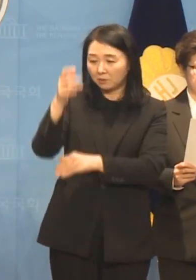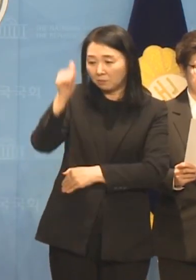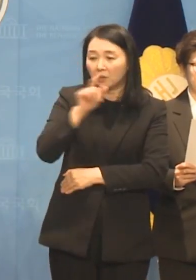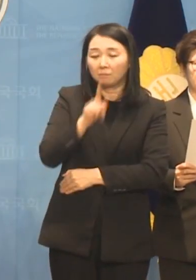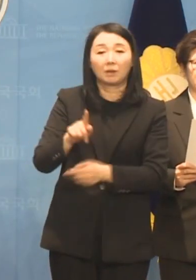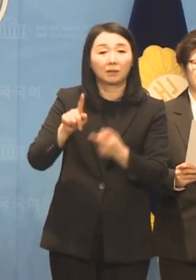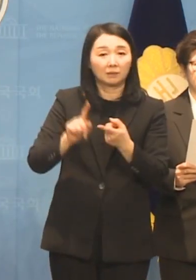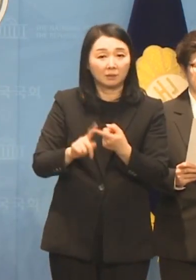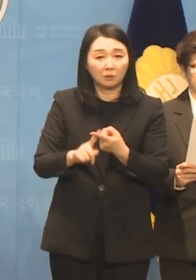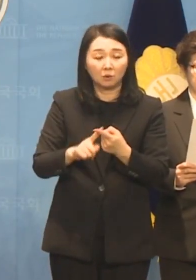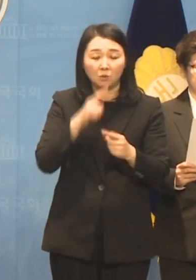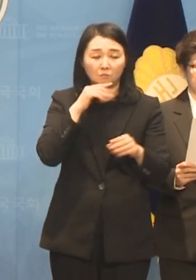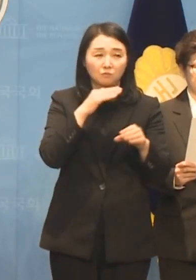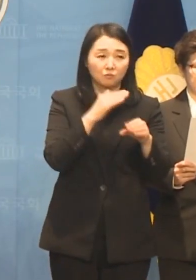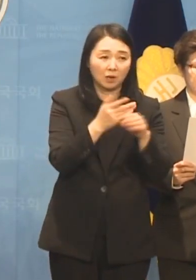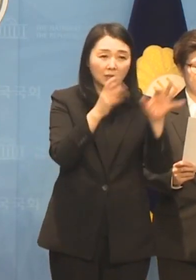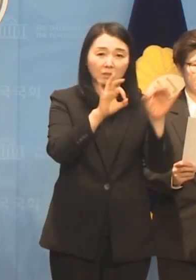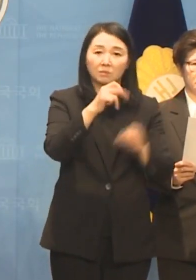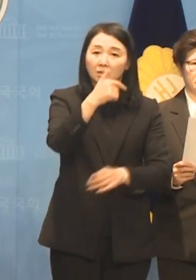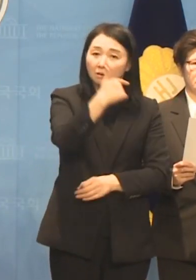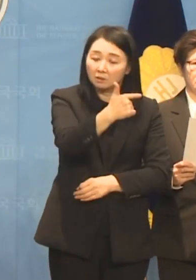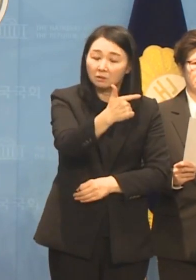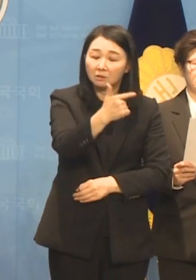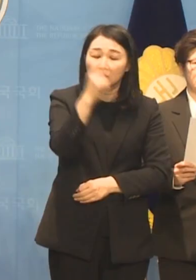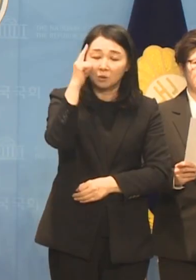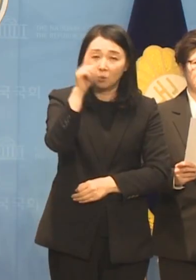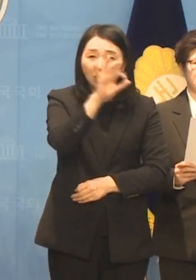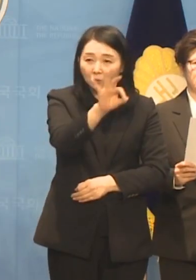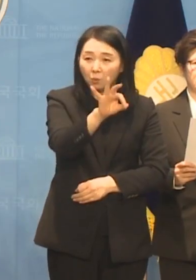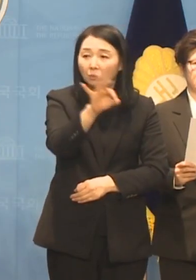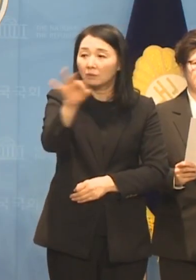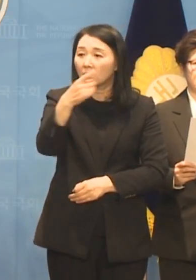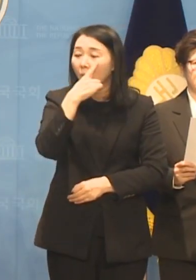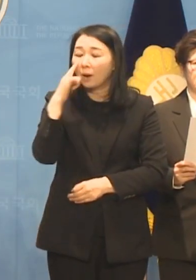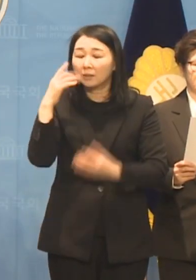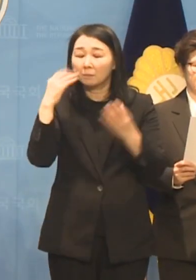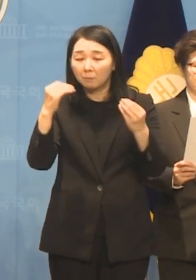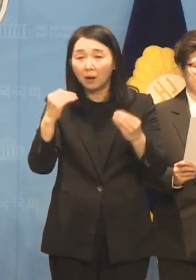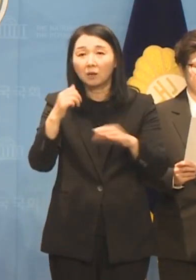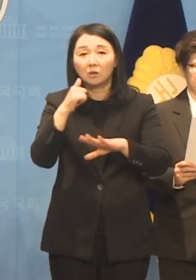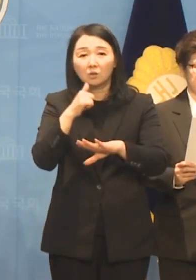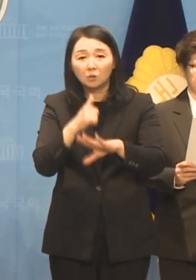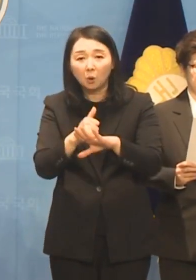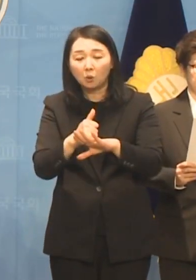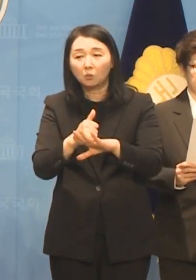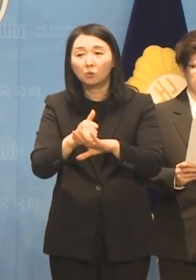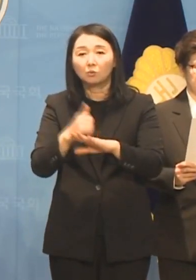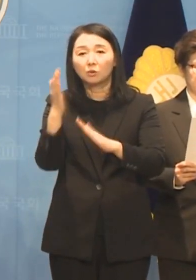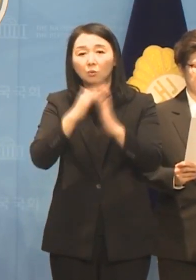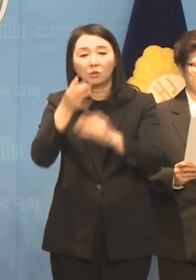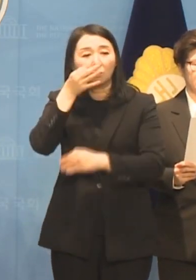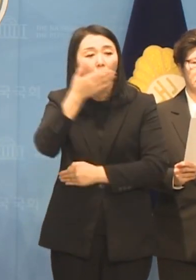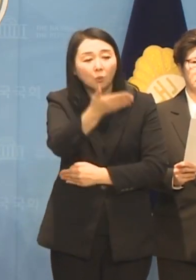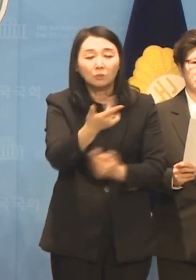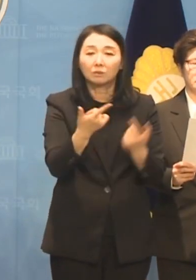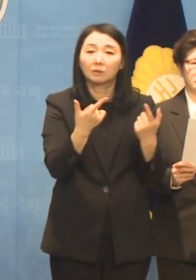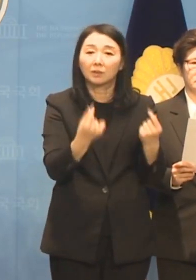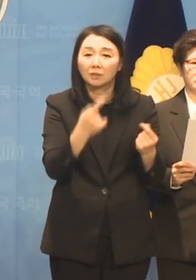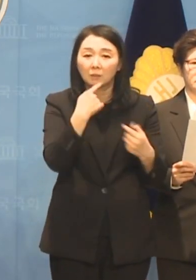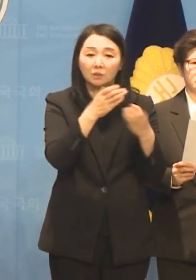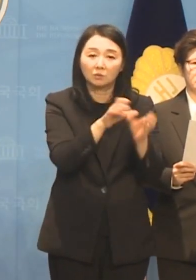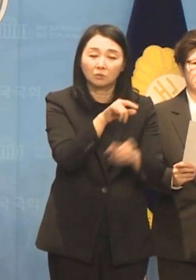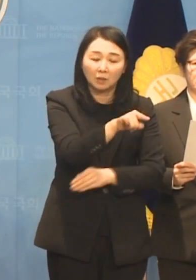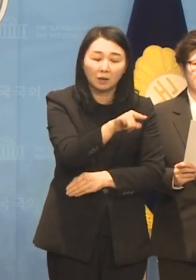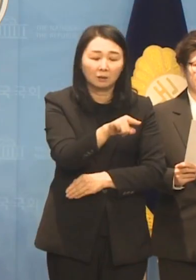발언대로 북한 김정은이 돈을 들여 확인할 걸 해준 꼴이 되도록 만든